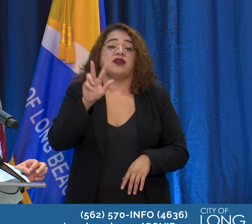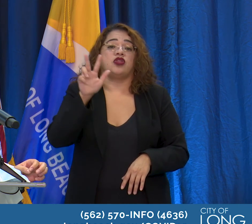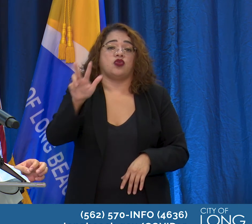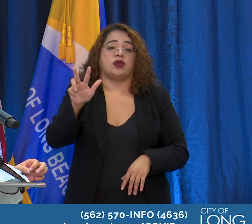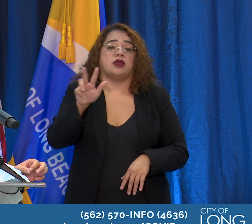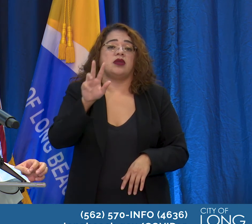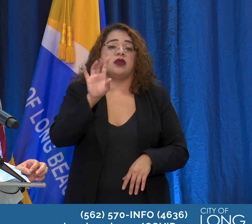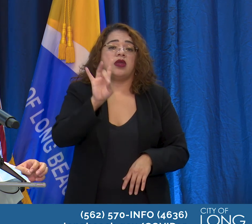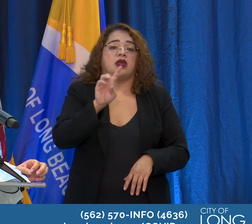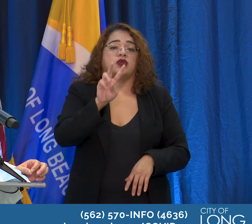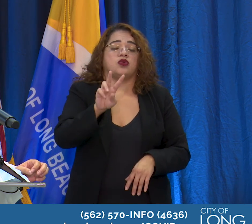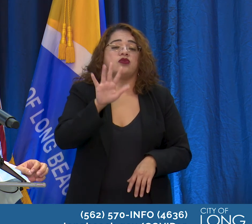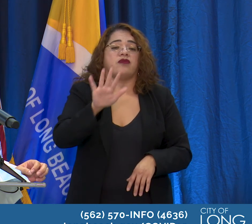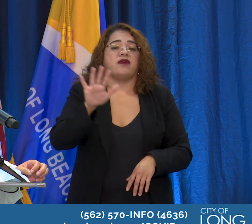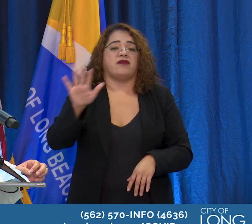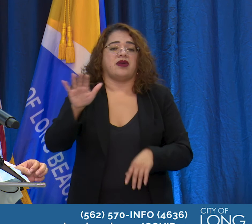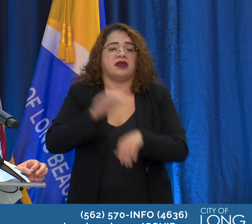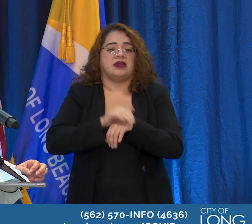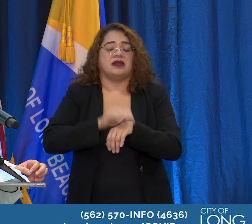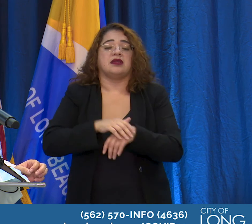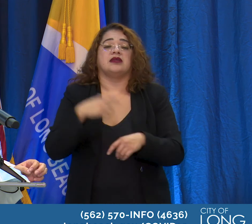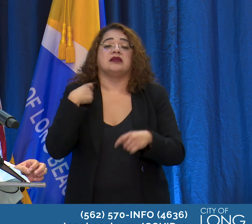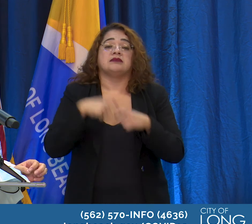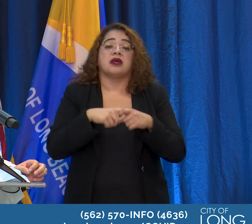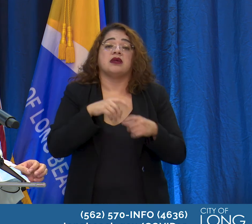1-800-273-8255 para inglés y